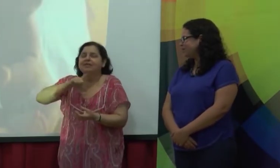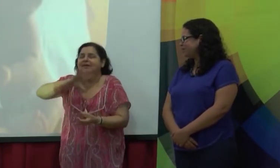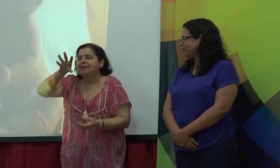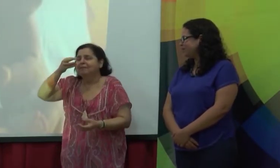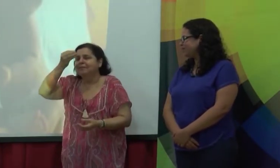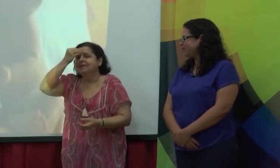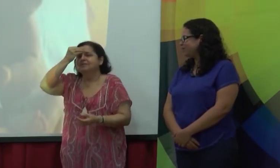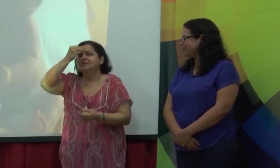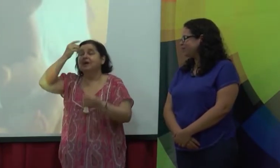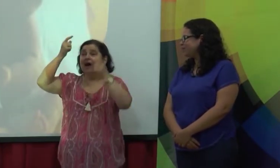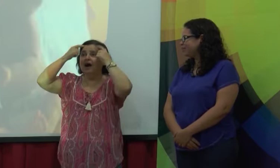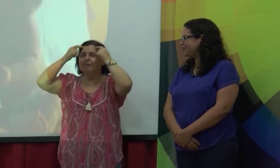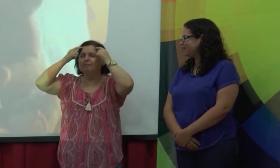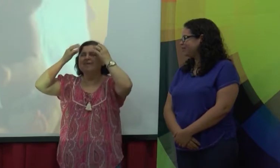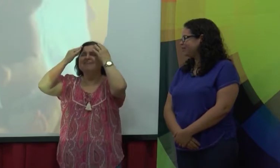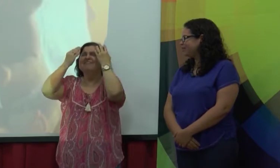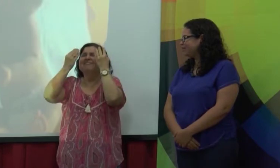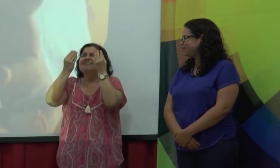estava vendo quem?